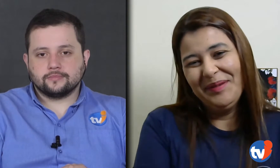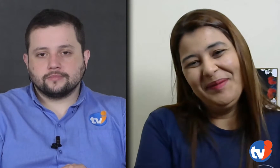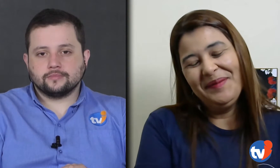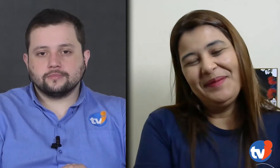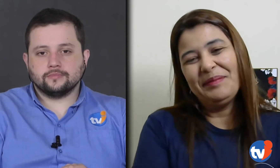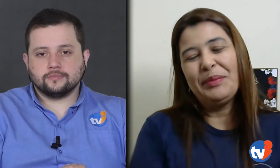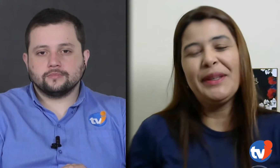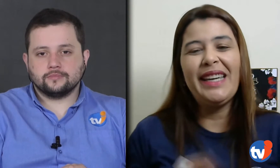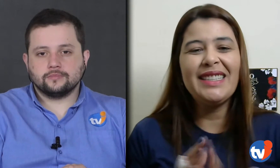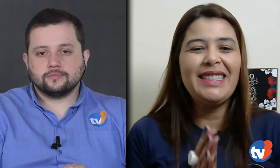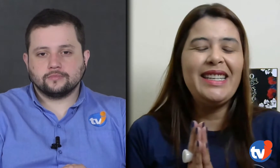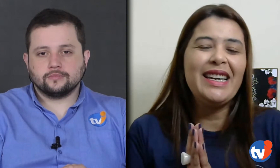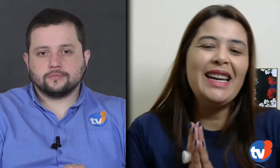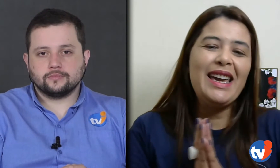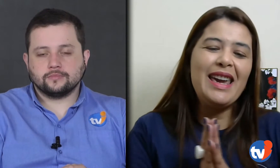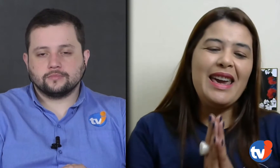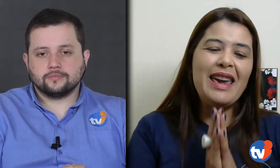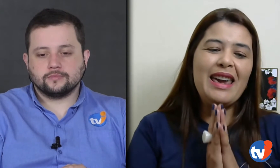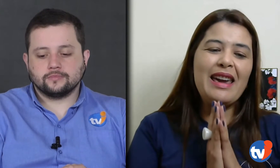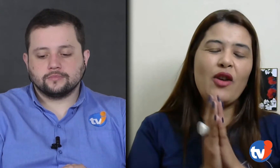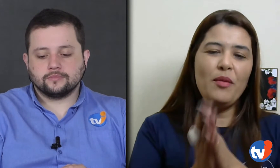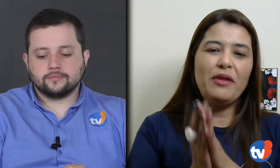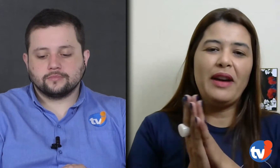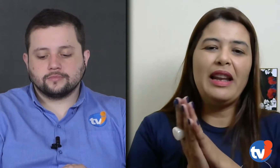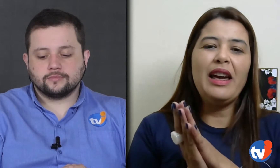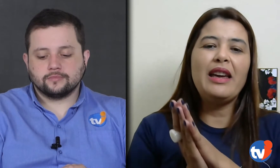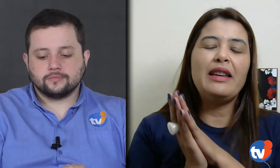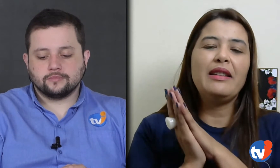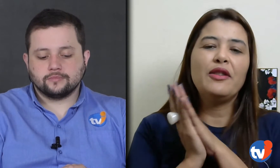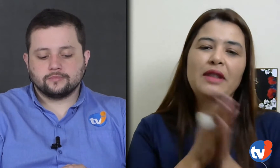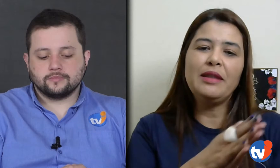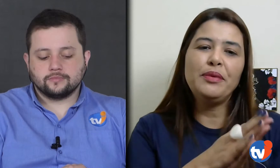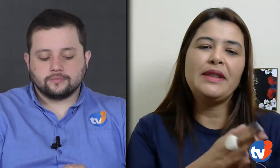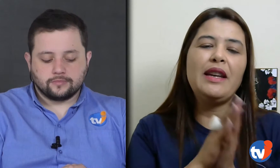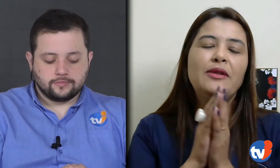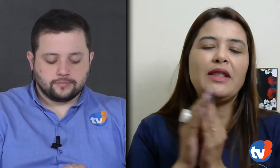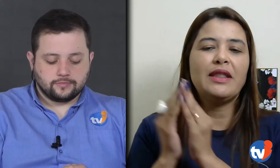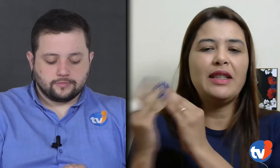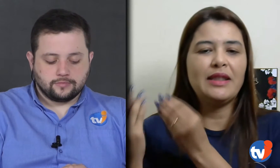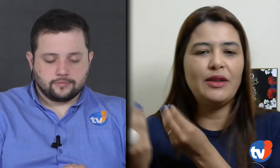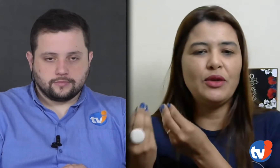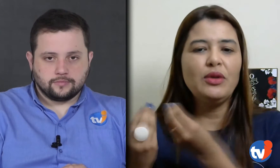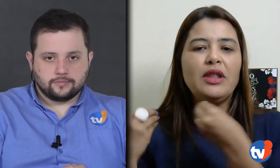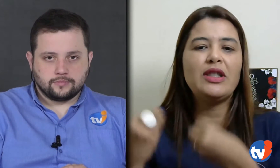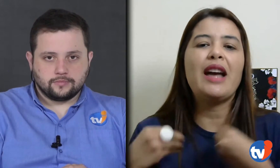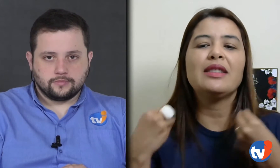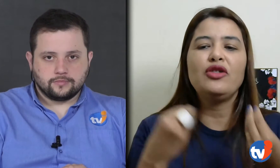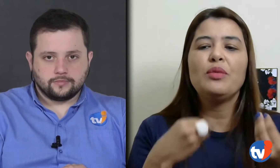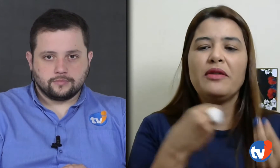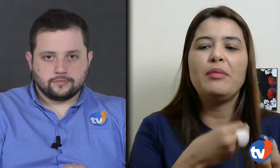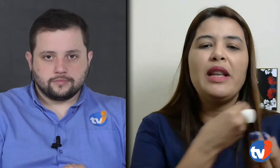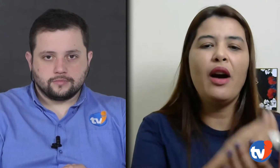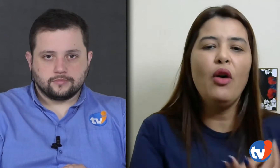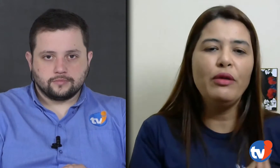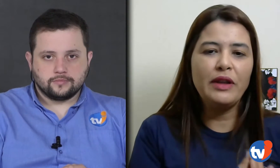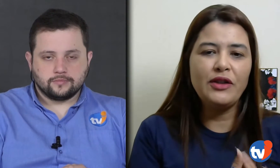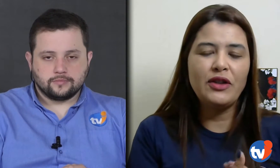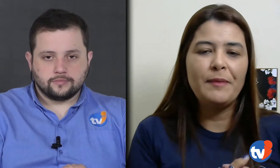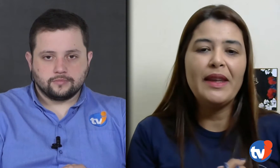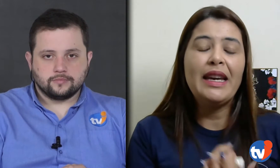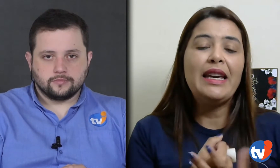Infelizmente não, porque assim, como eu falei, 90% das crianças surdas nasce de uma